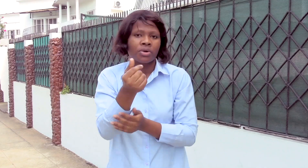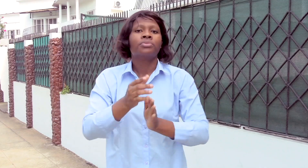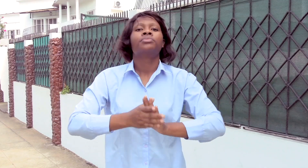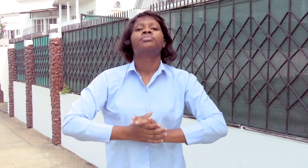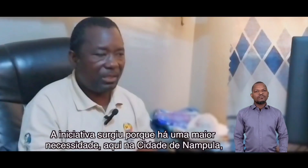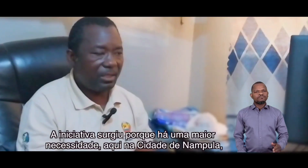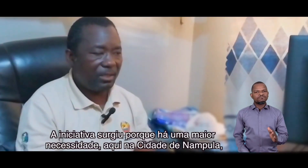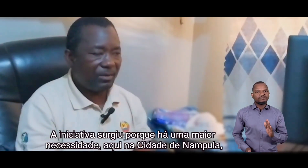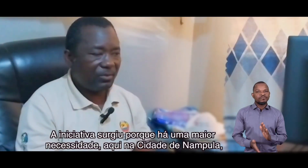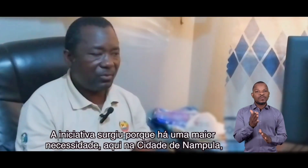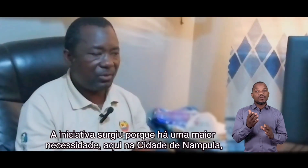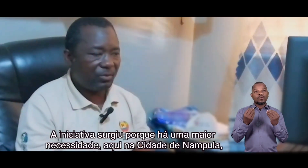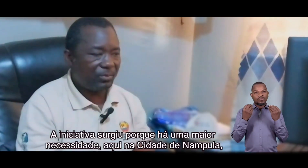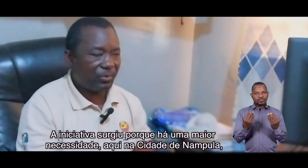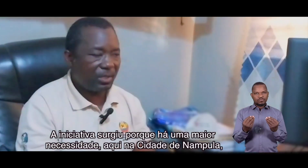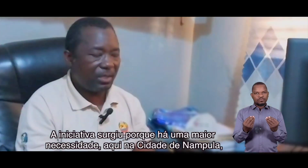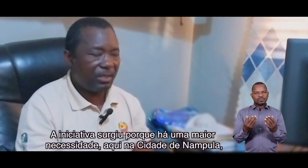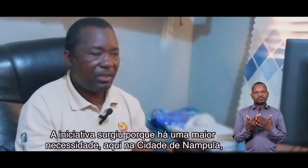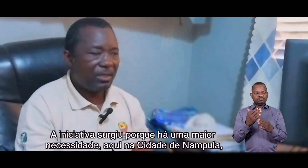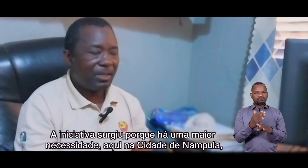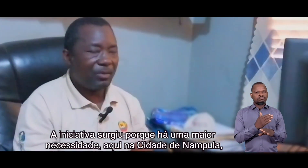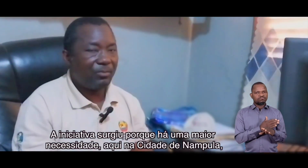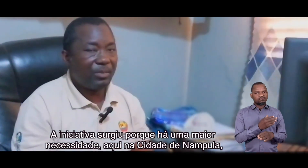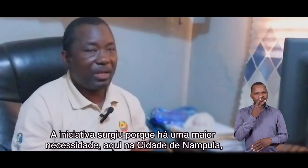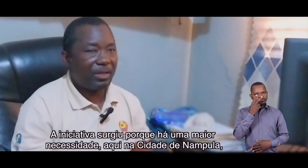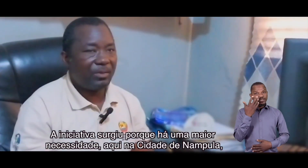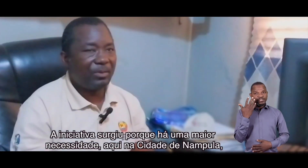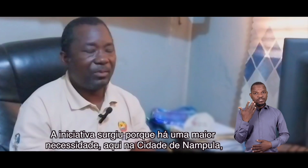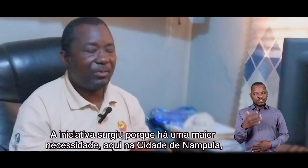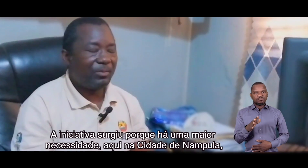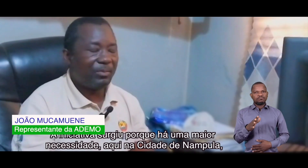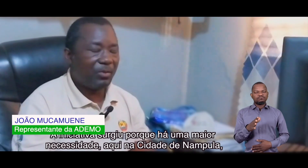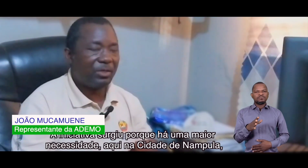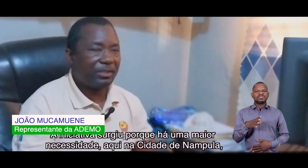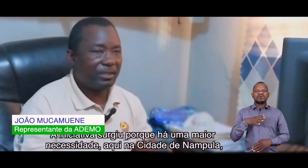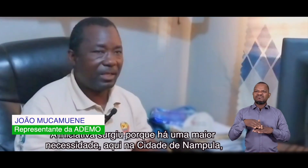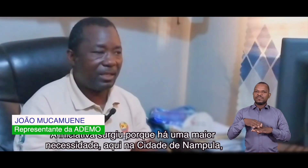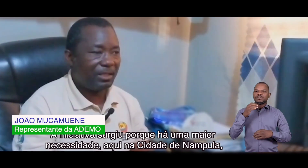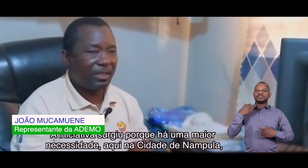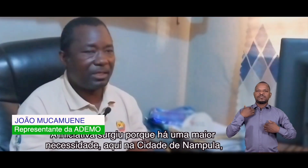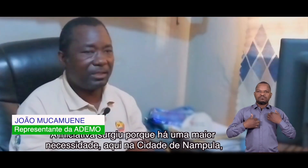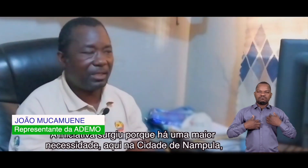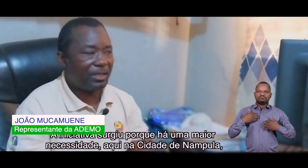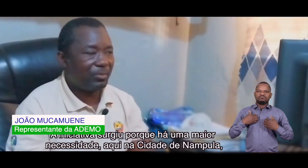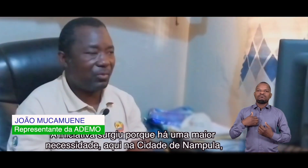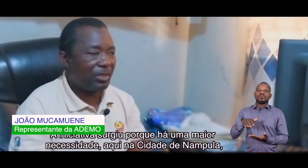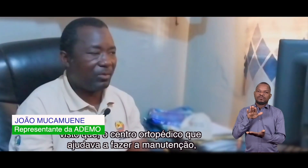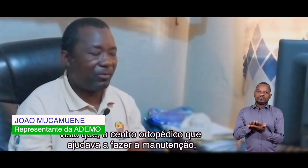A iniciativa surgiu porque há uma maior necessidade aqui na cidade de Nampula